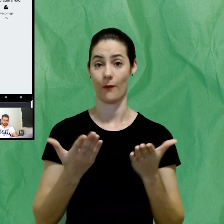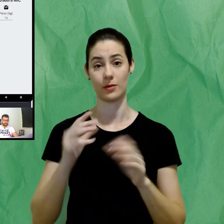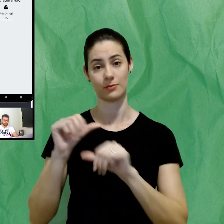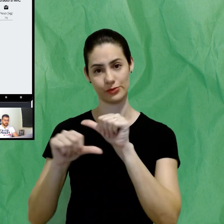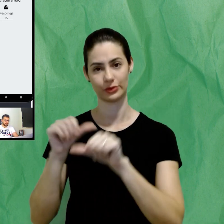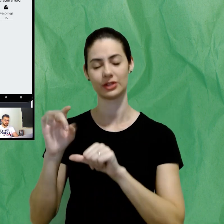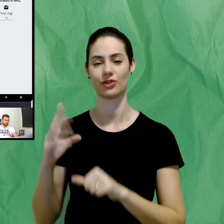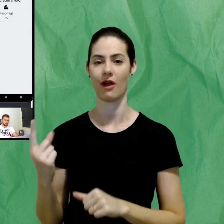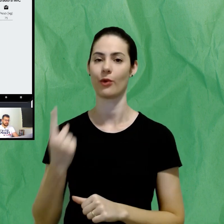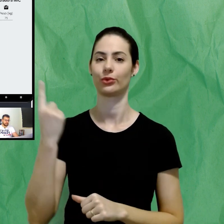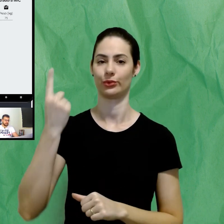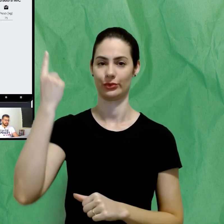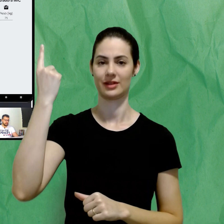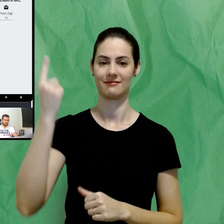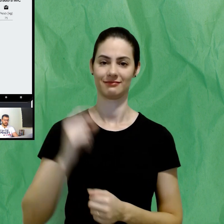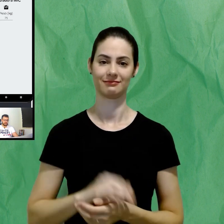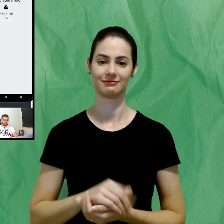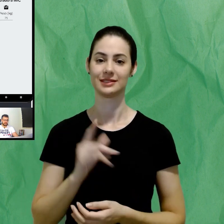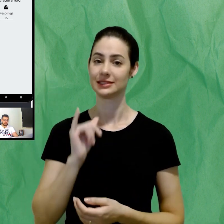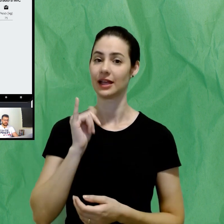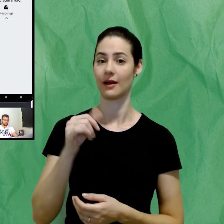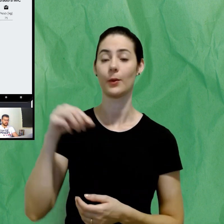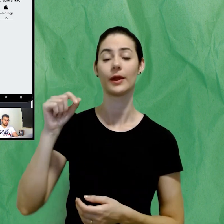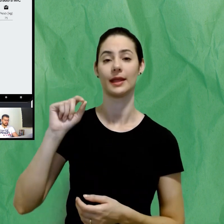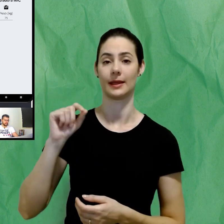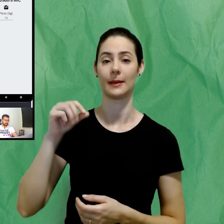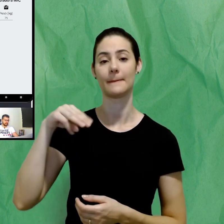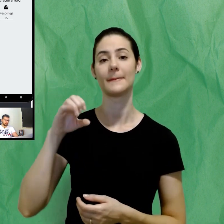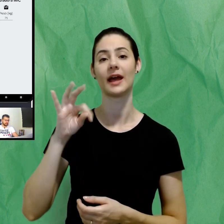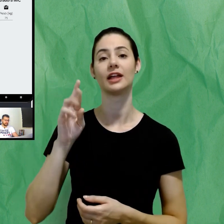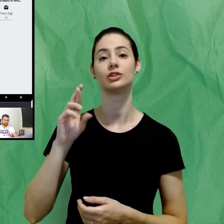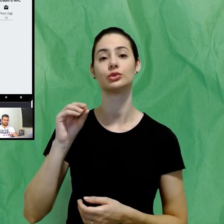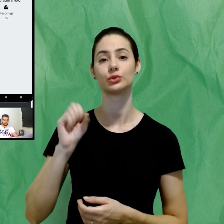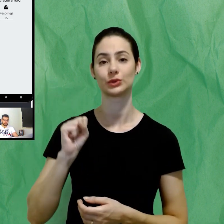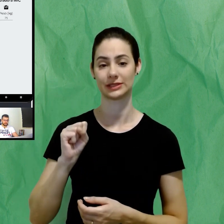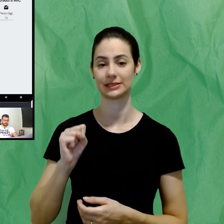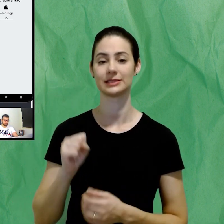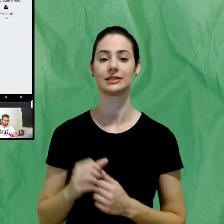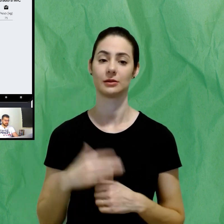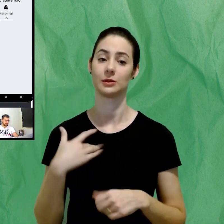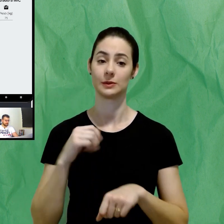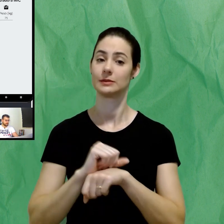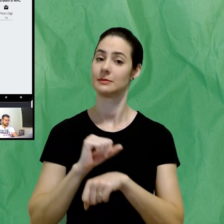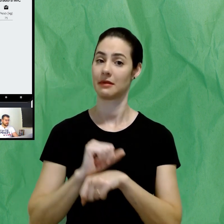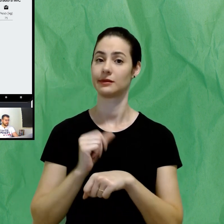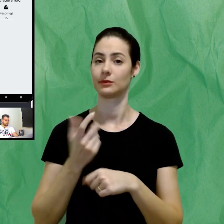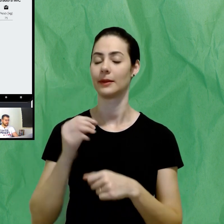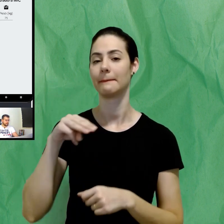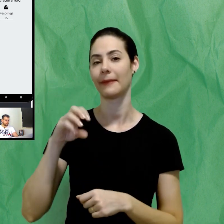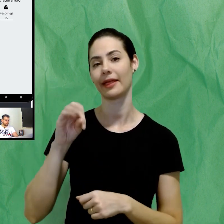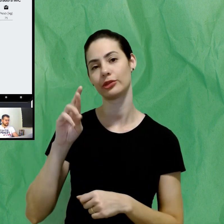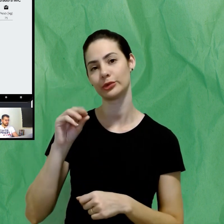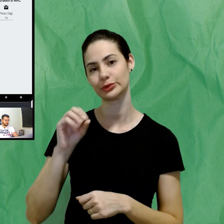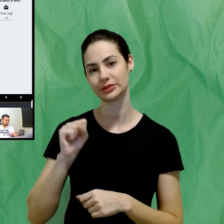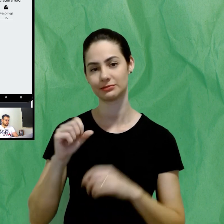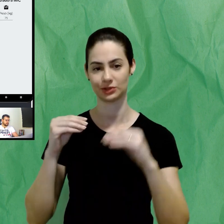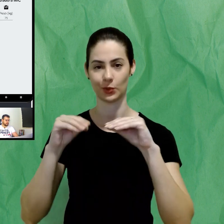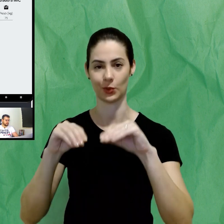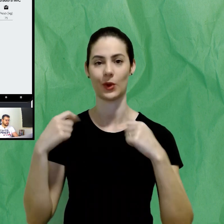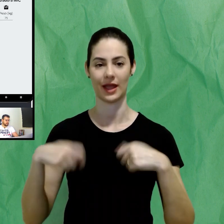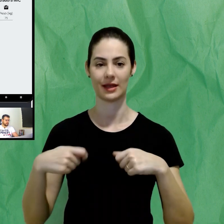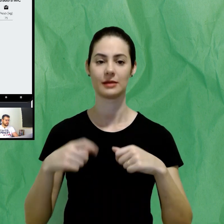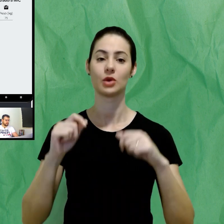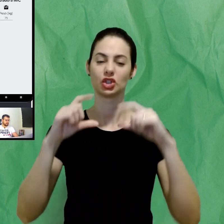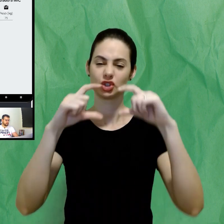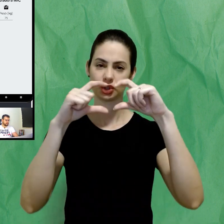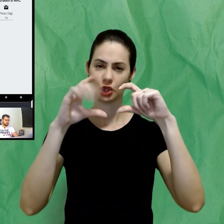altura. E eu vou falar com ele para informar ela em metros, né? Tentar mostrar para o usuário o que eu espero receber. E aí a gente pode simplesmente